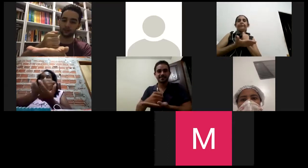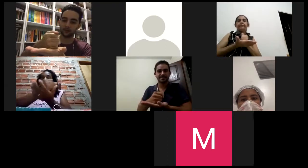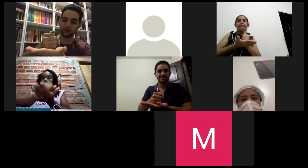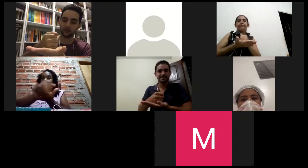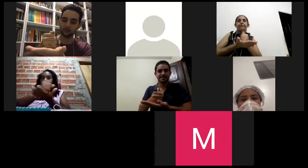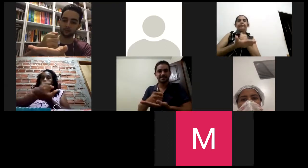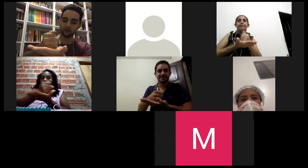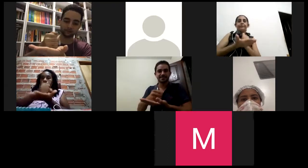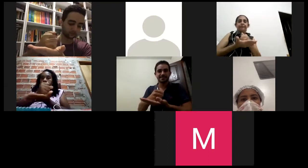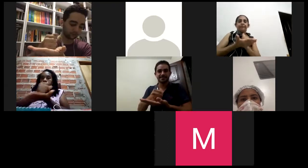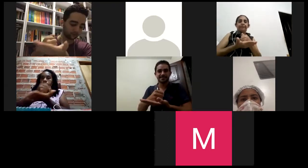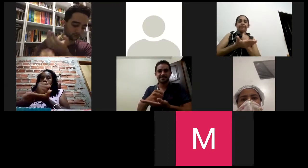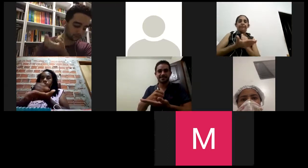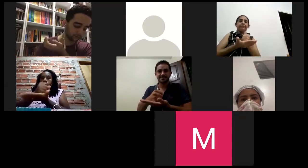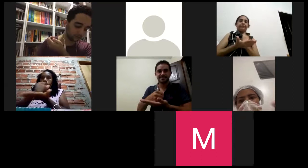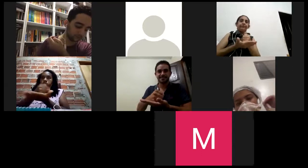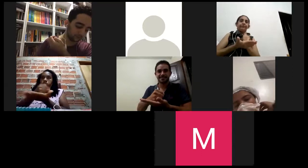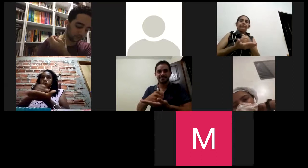Macera na mão.